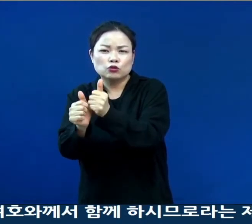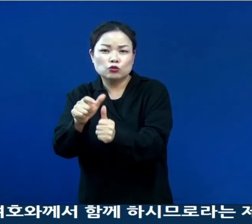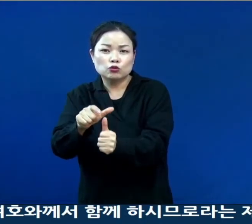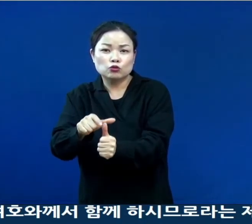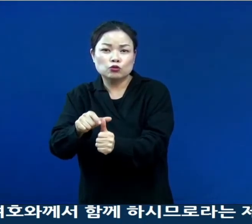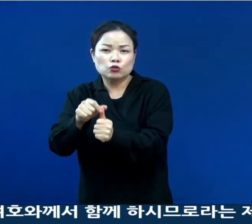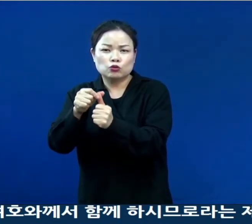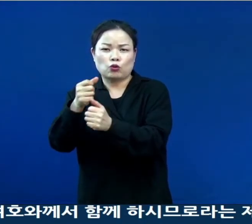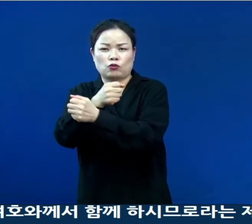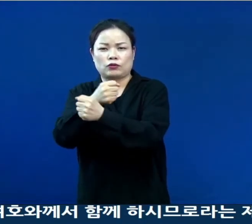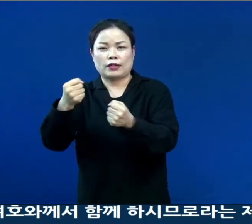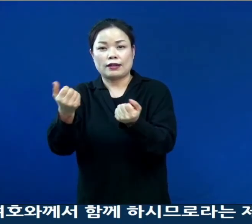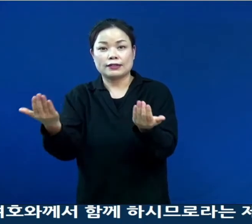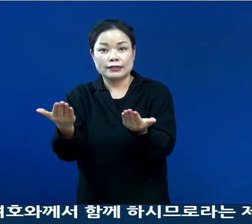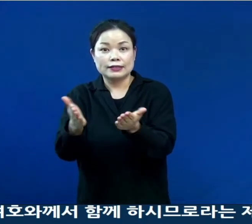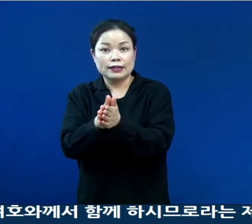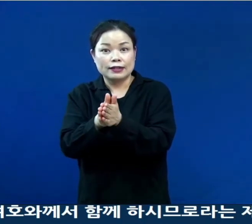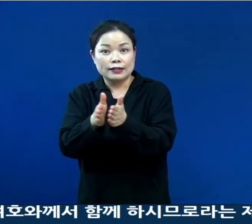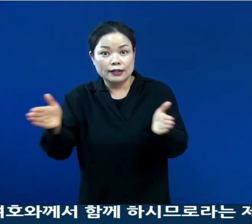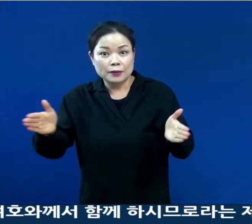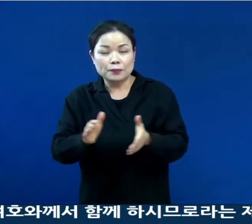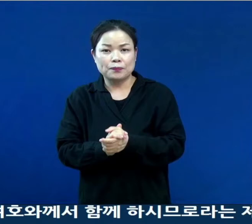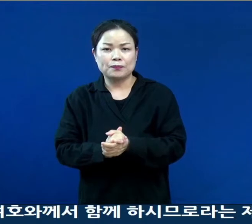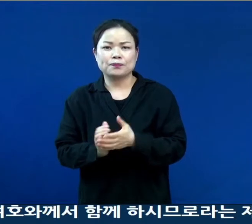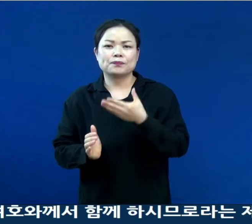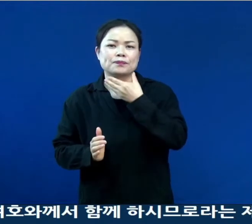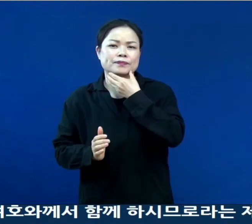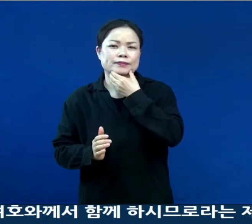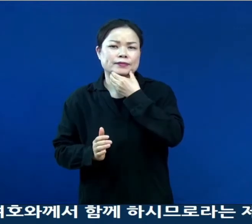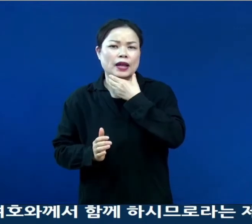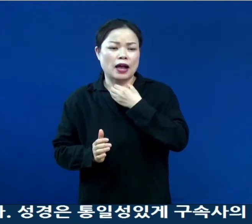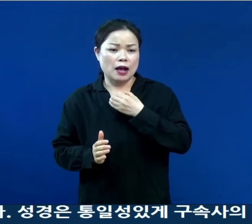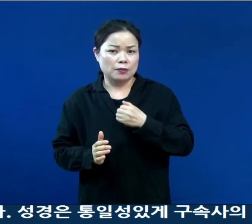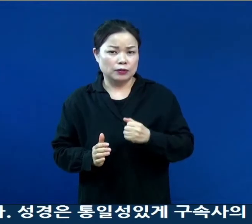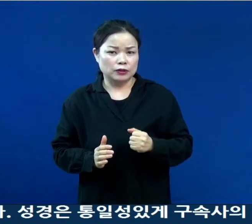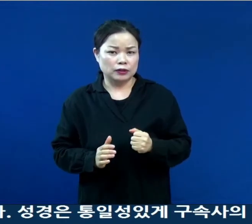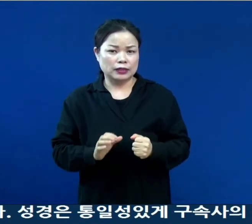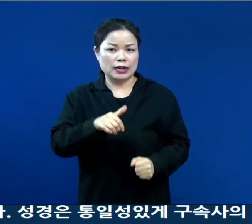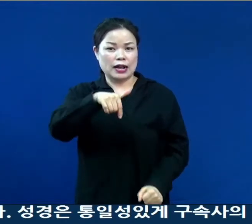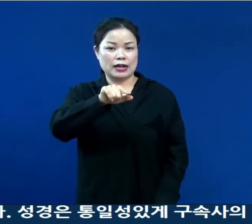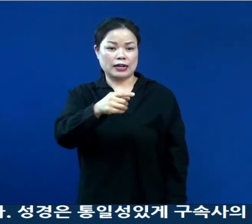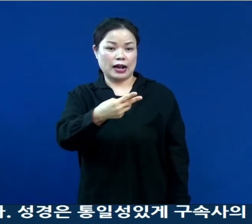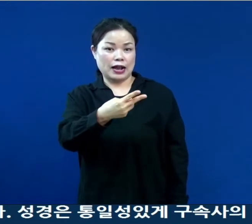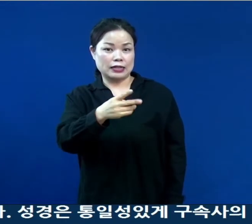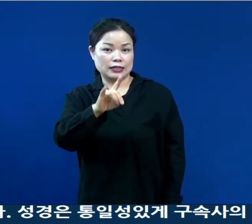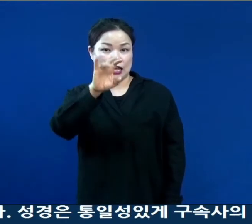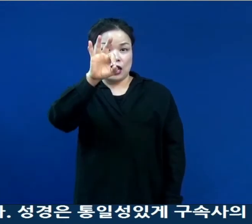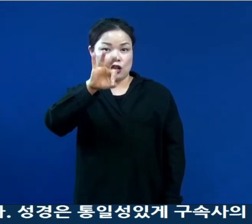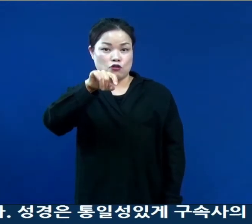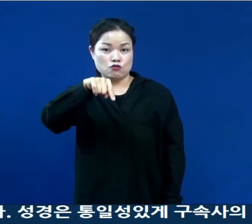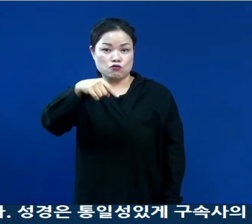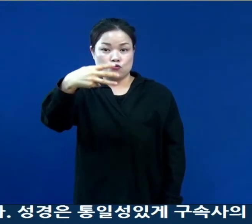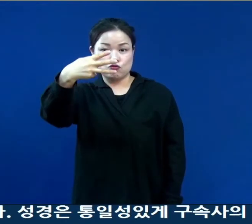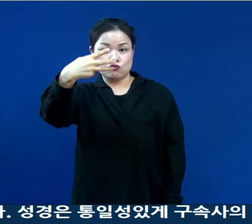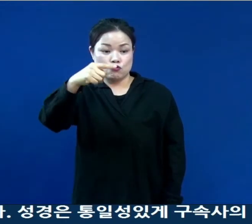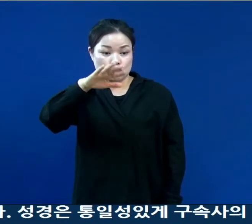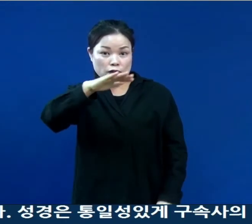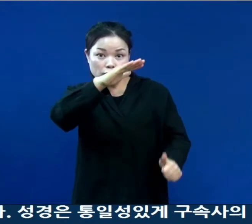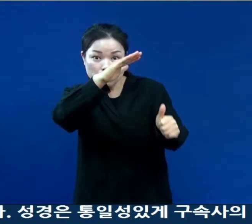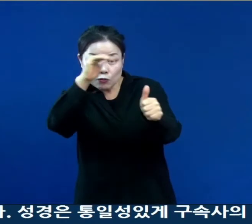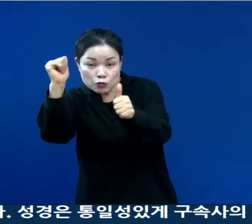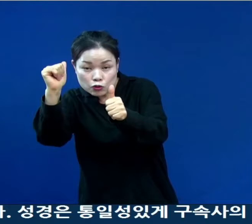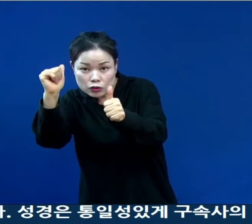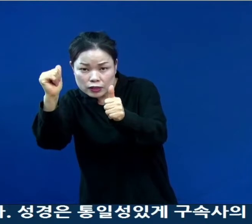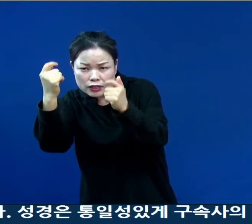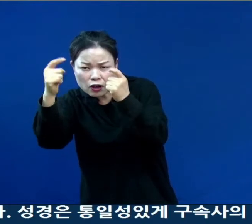구속사를 시작을 하셨습니다. 아브람을 갈대아 우르에서 불러내셔서 가나안 땅으로 인도하는 그 여정